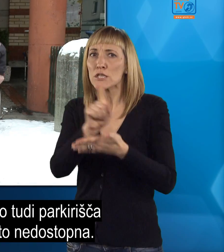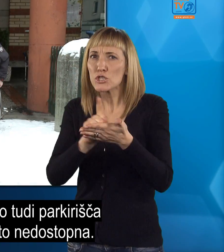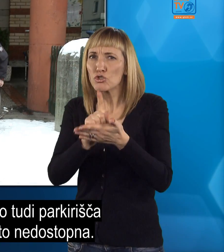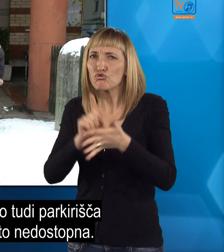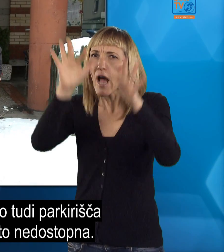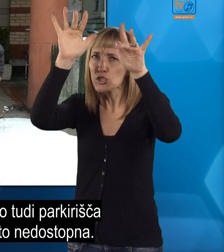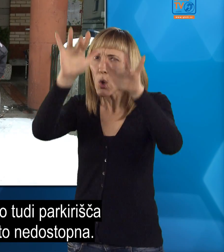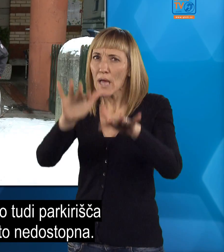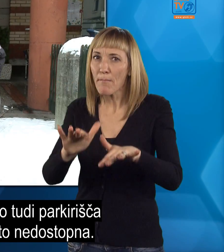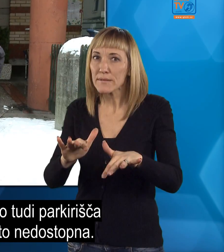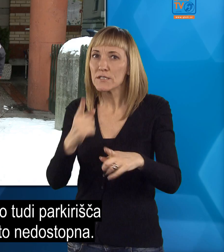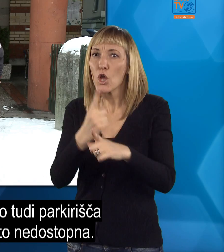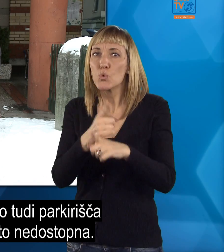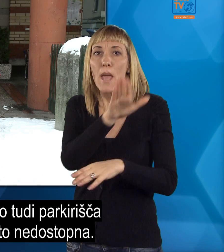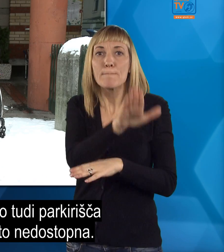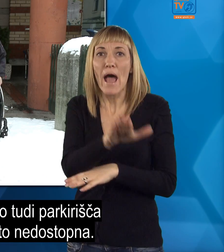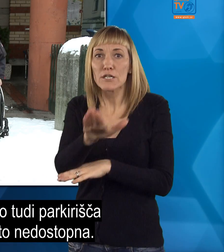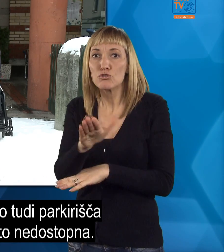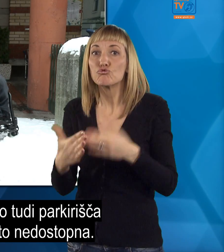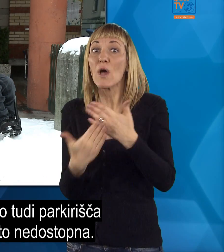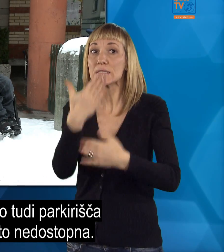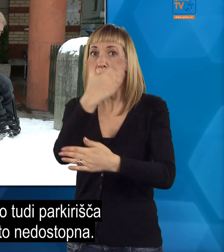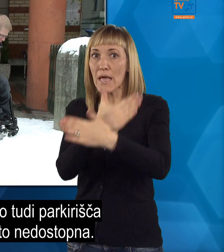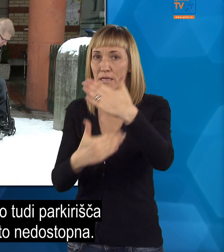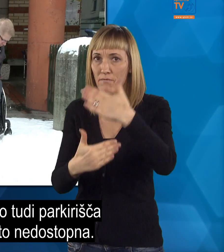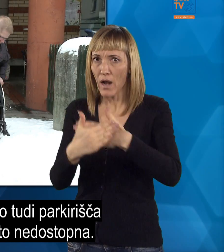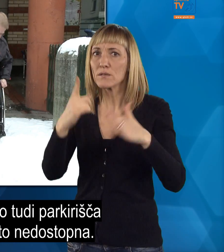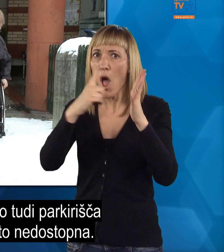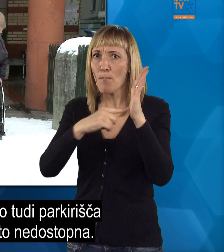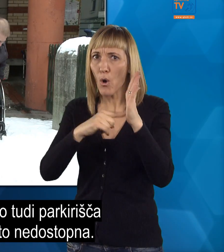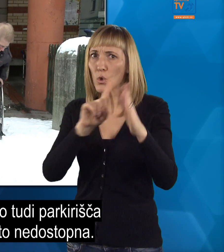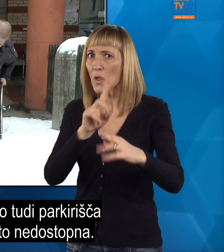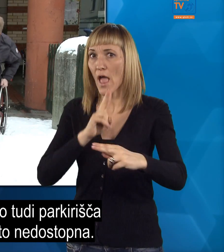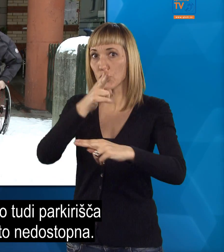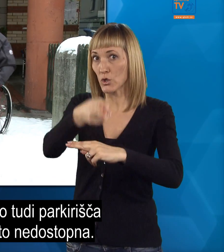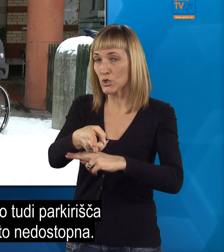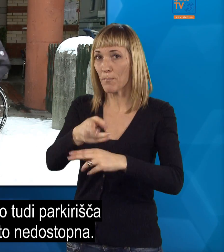Ko zapade sneg, so parkirišča za invalide pogosto nedostopna.